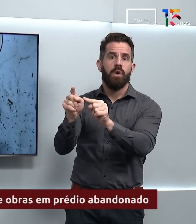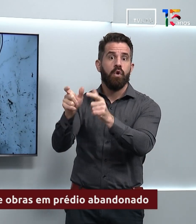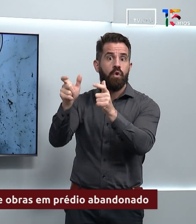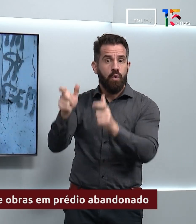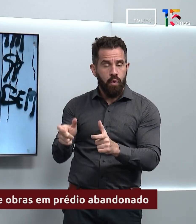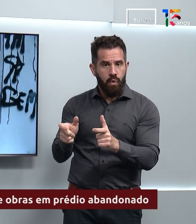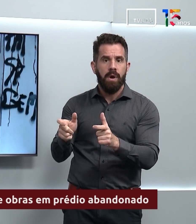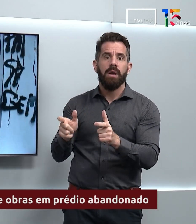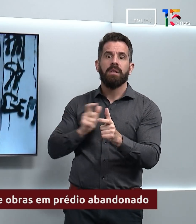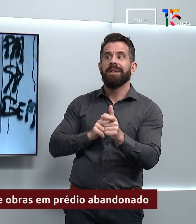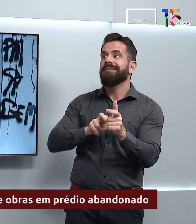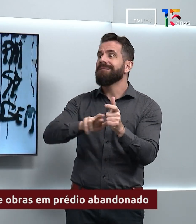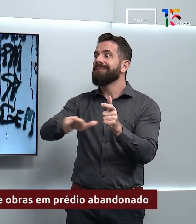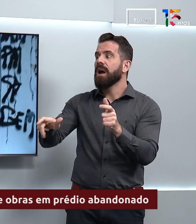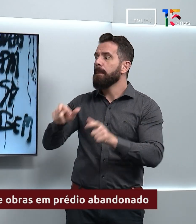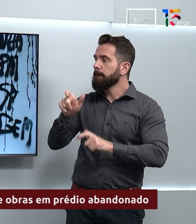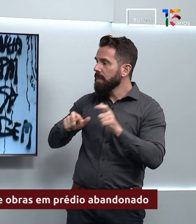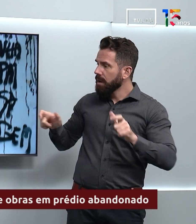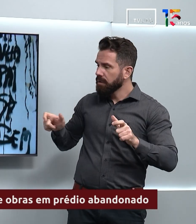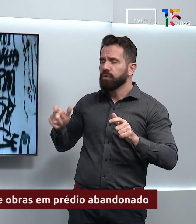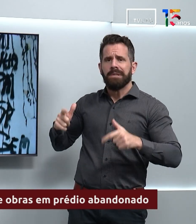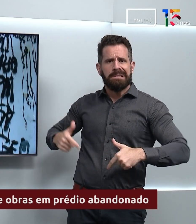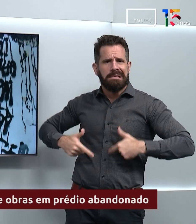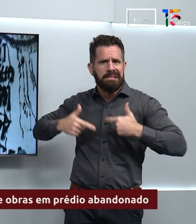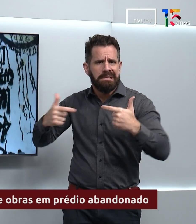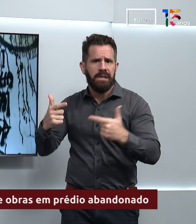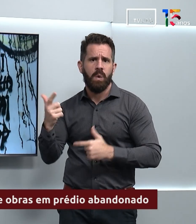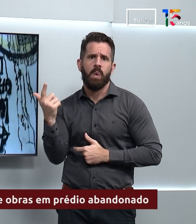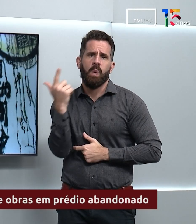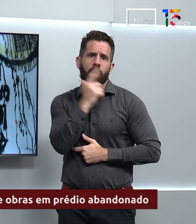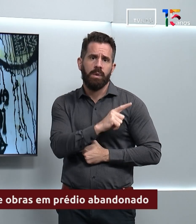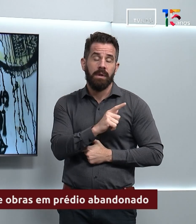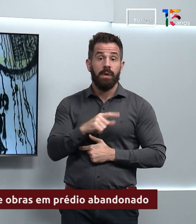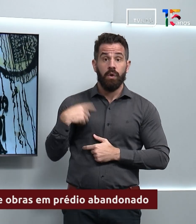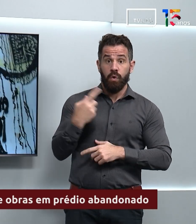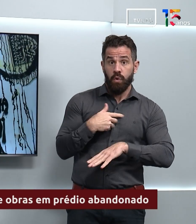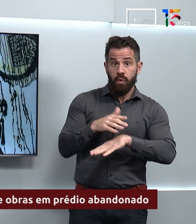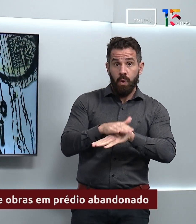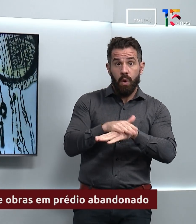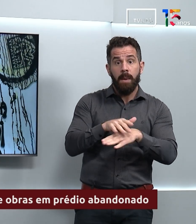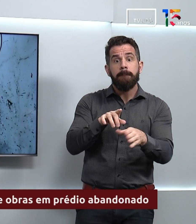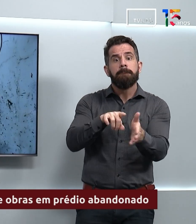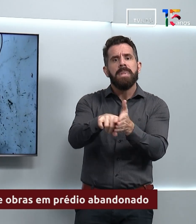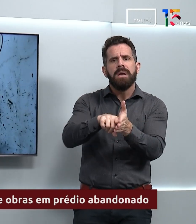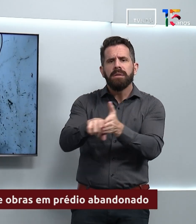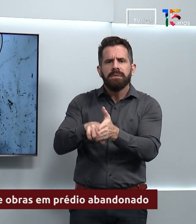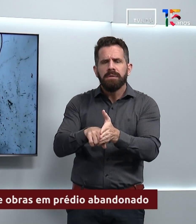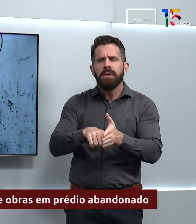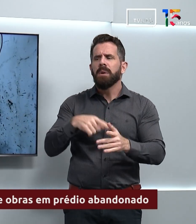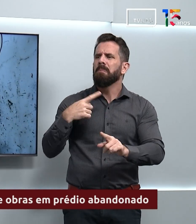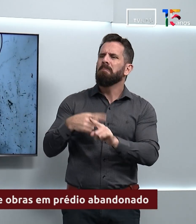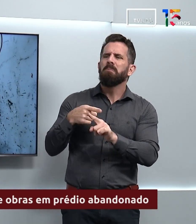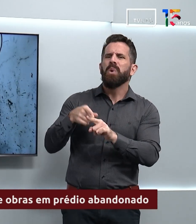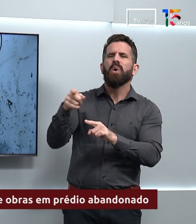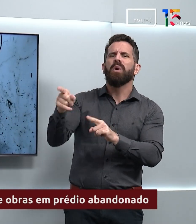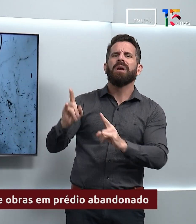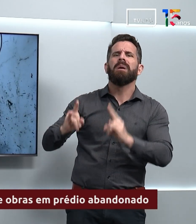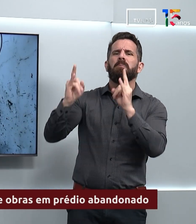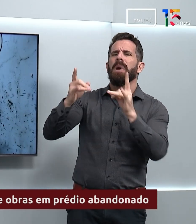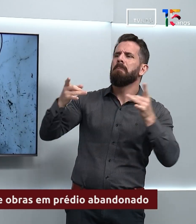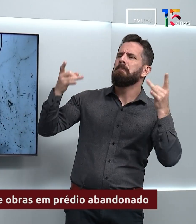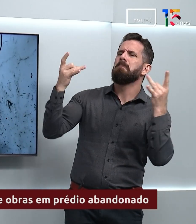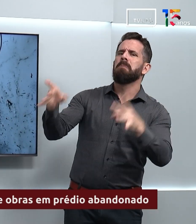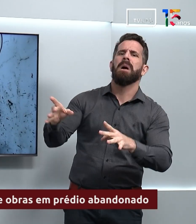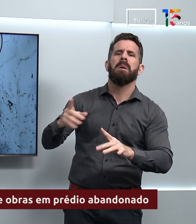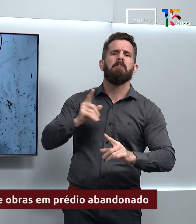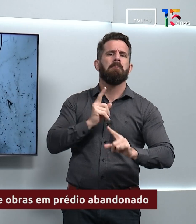de várias pessoas aqui. Então a gente passou a fazer uma pesquisa para entender o porquê esse gigante